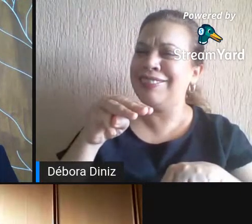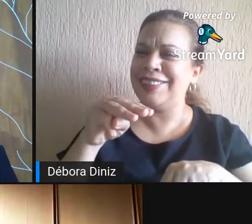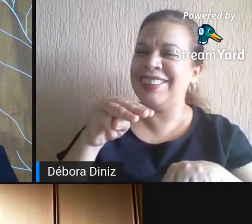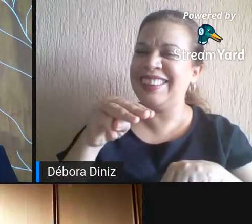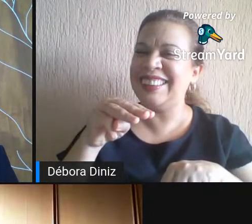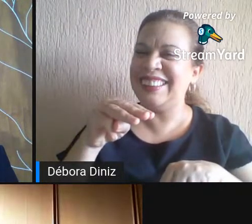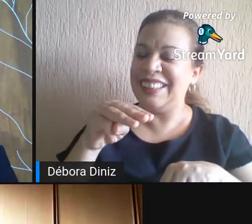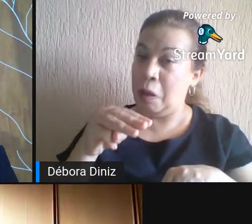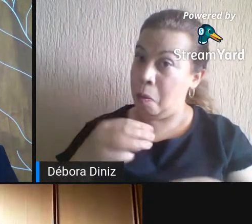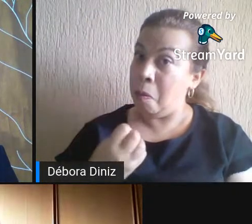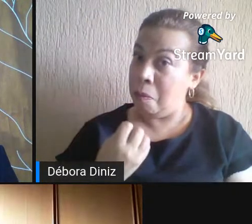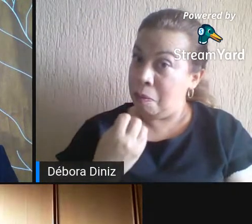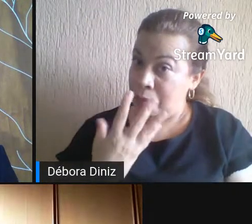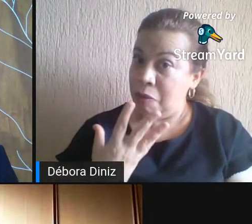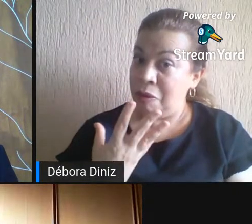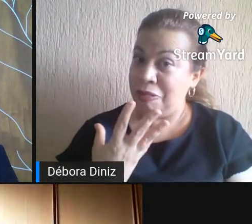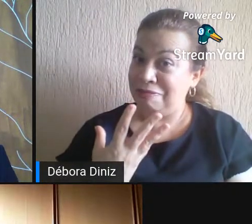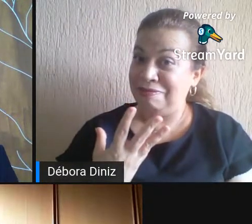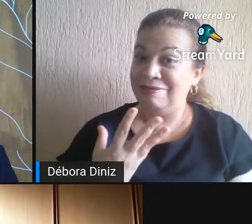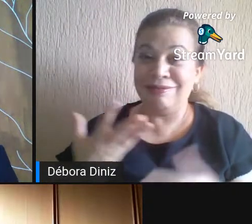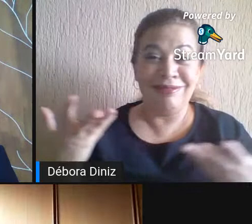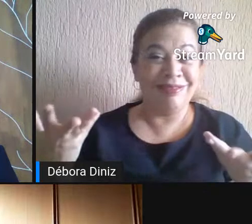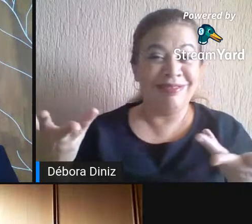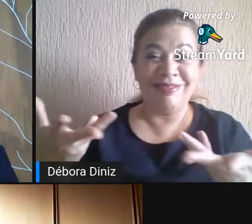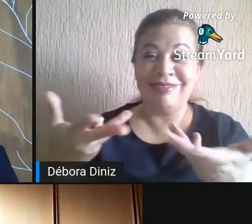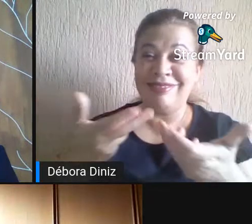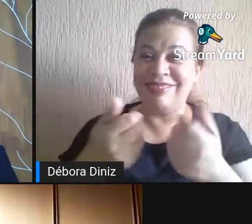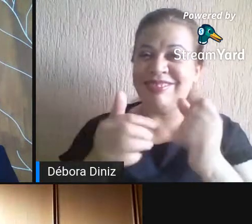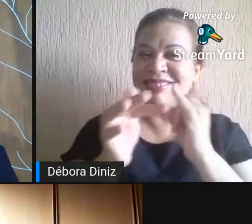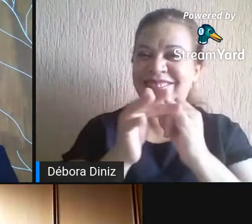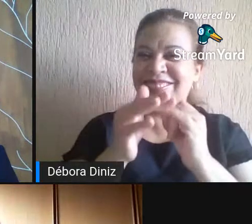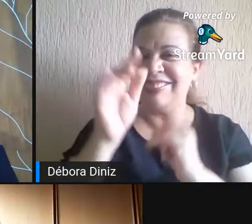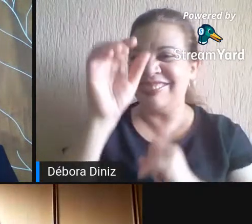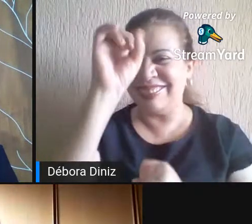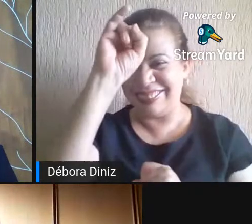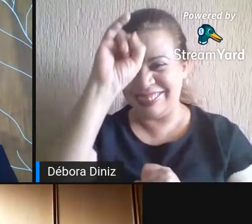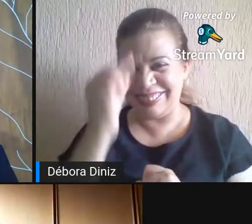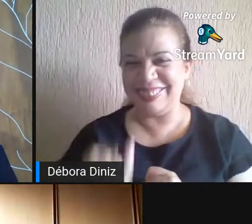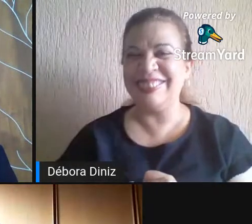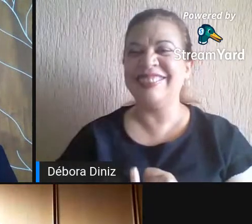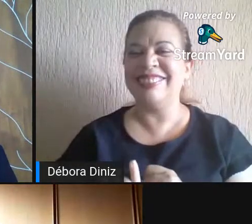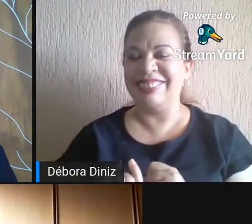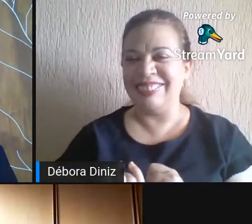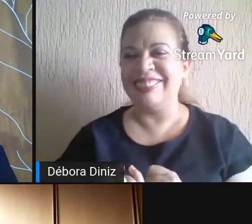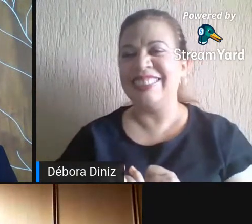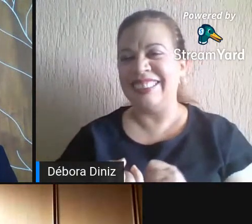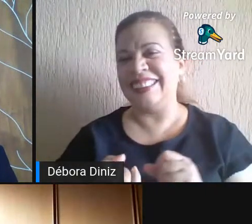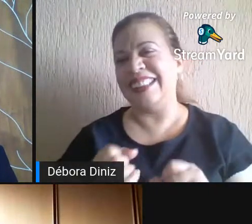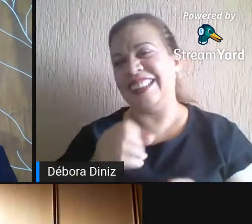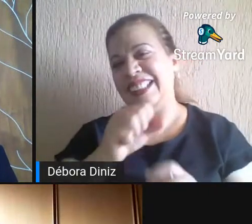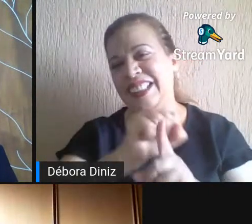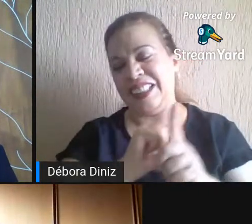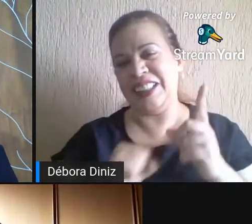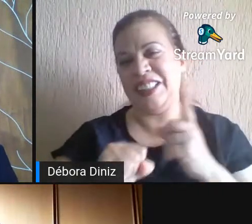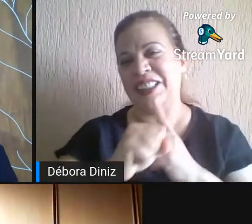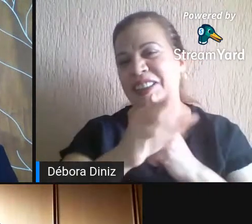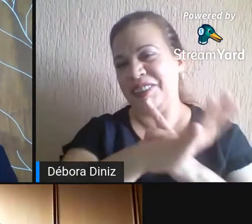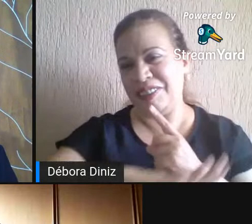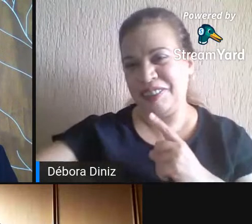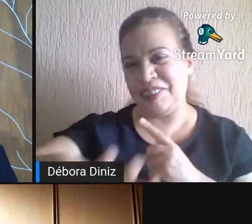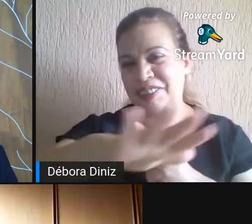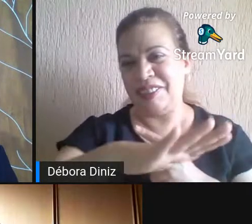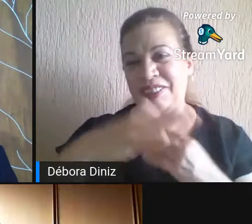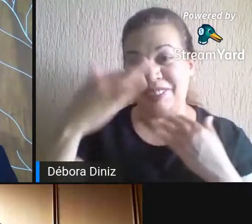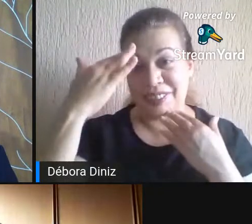vem sendo de grande valia para a instituição, para toda a sociedade. Parabenizar e agradecer ao